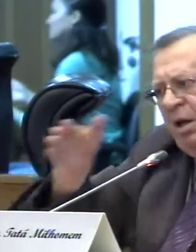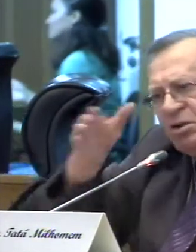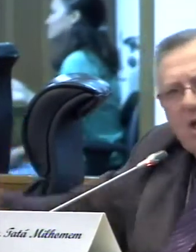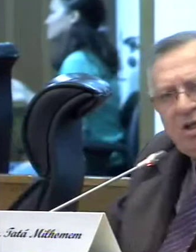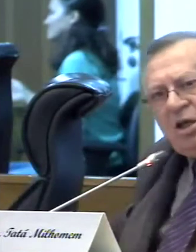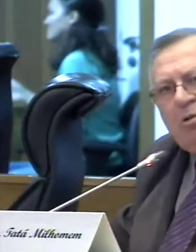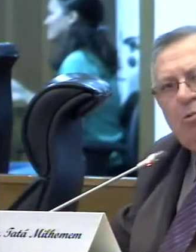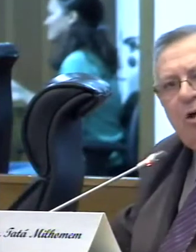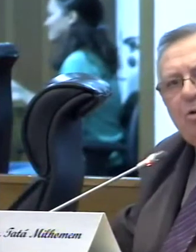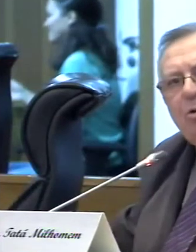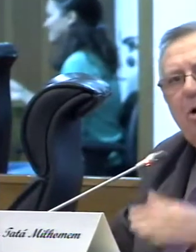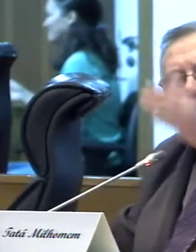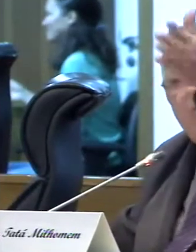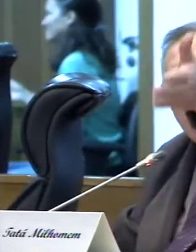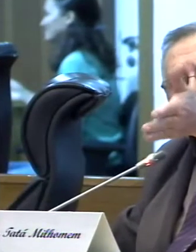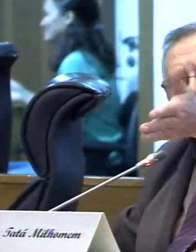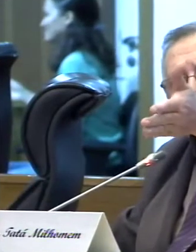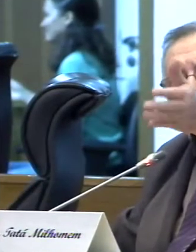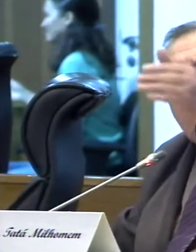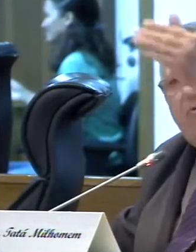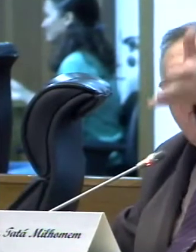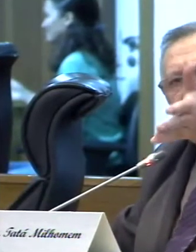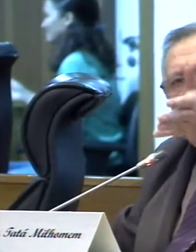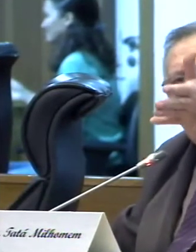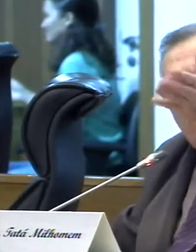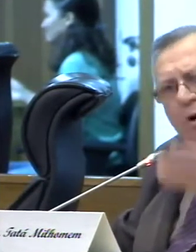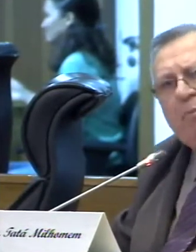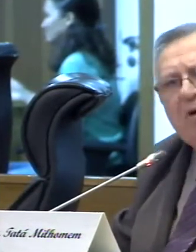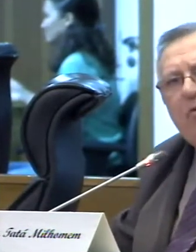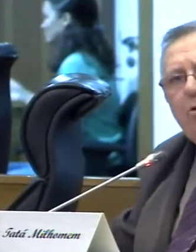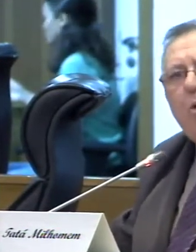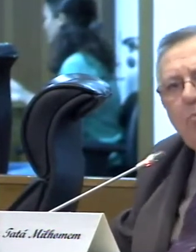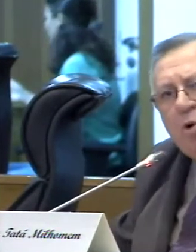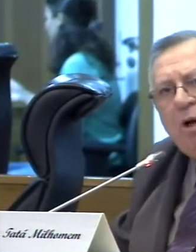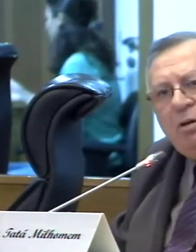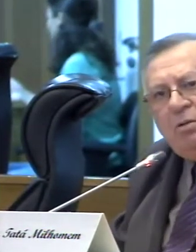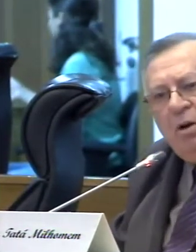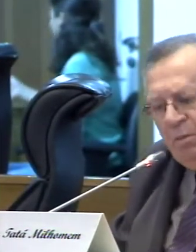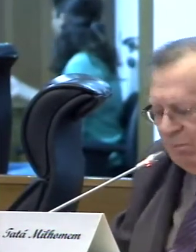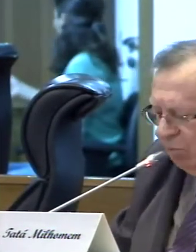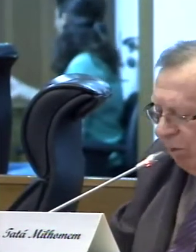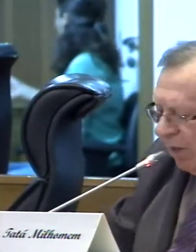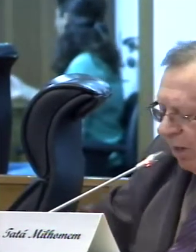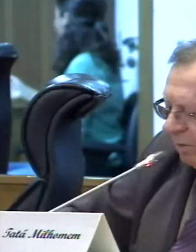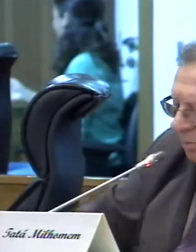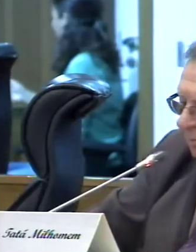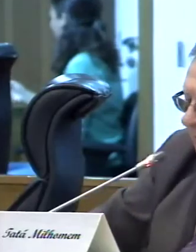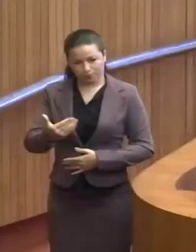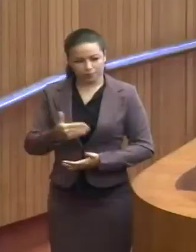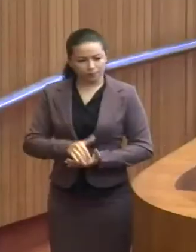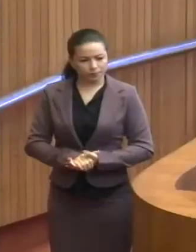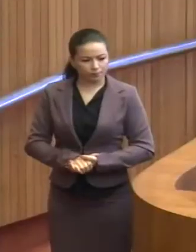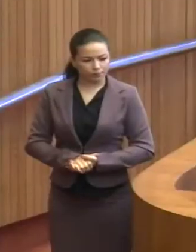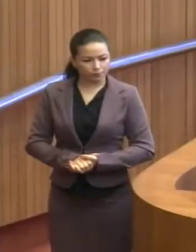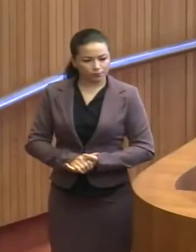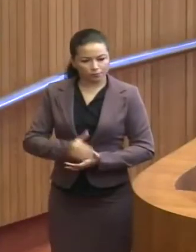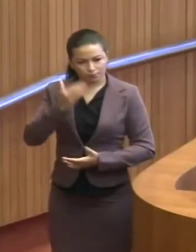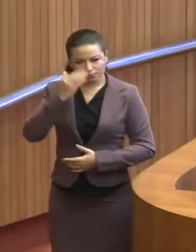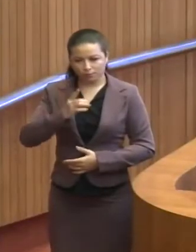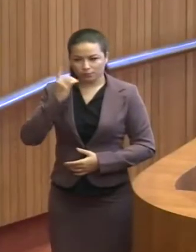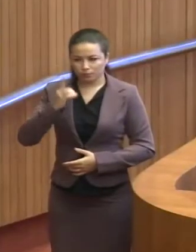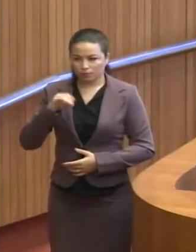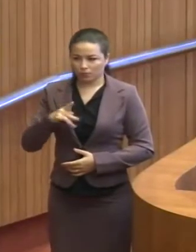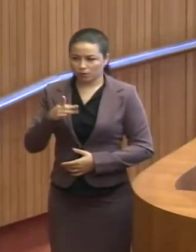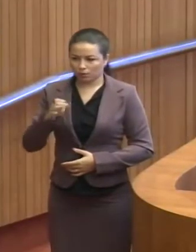Mas esqueça tudo isso, vá para frente, que Vossa Excelência tem um perfil de um homem correto. Muito obrigado. Muito obrigado, deputado